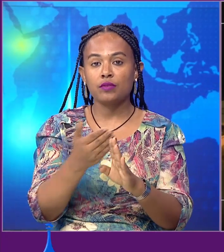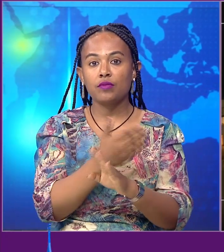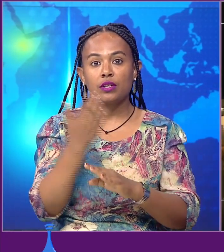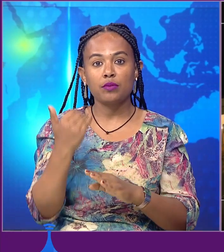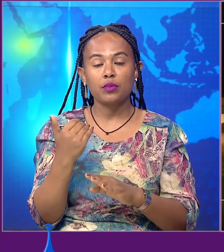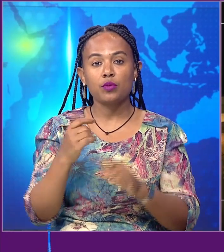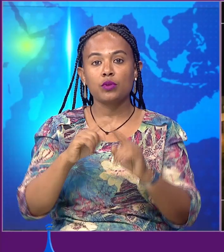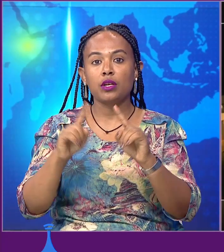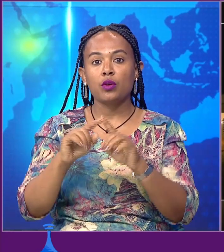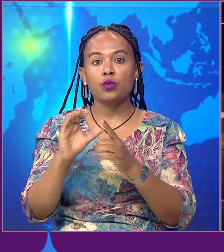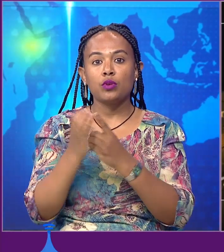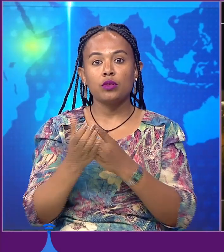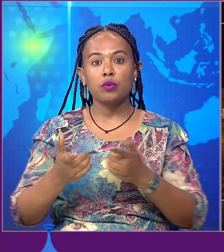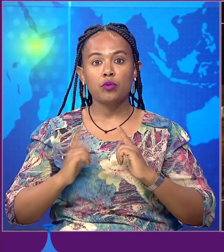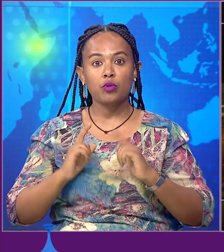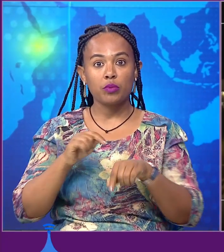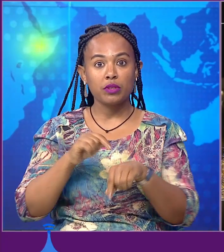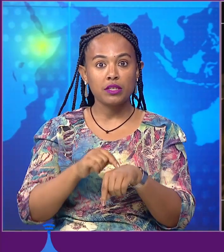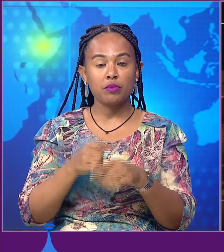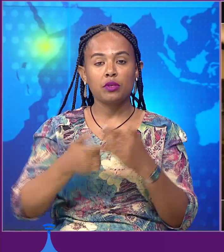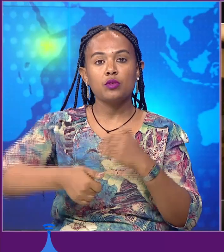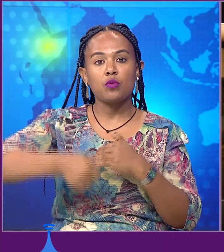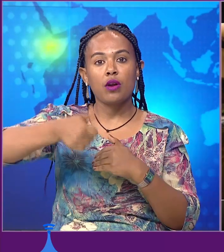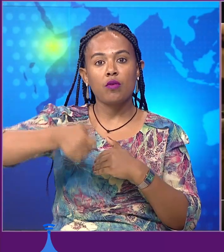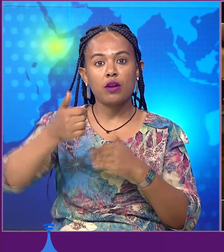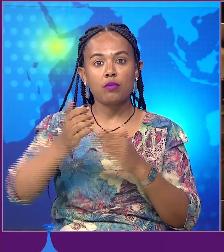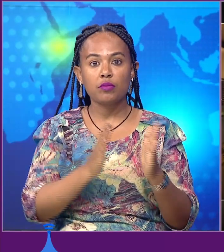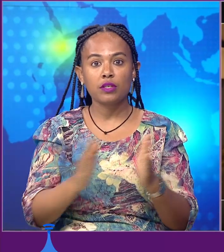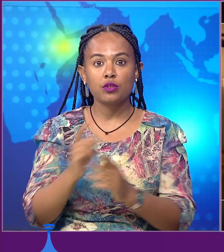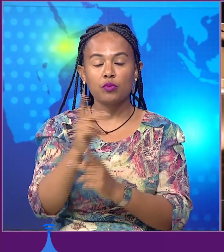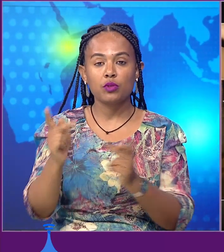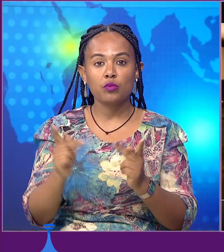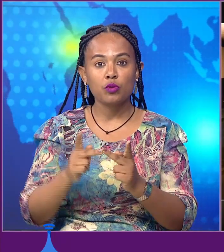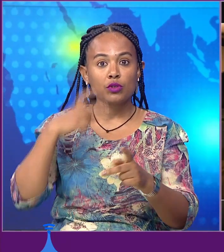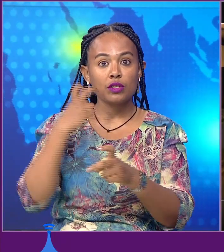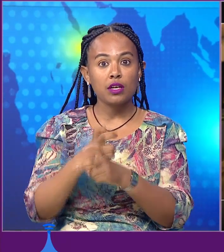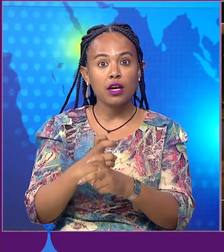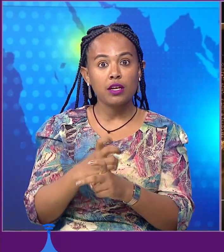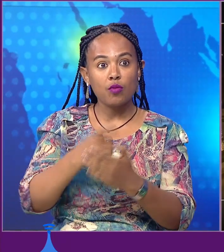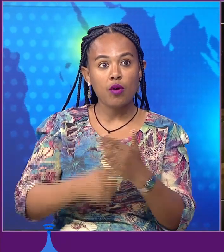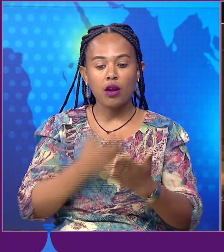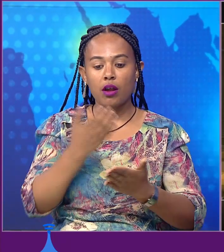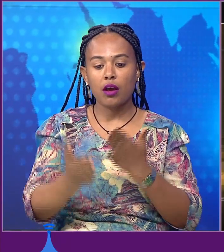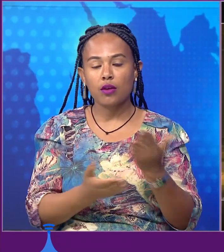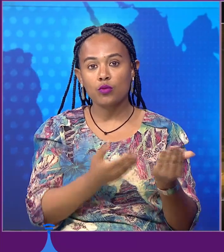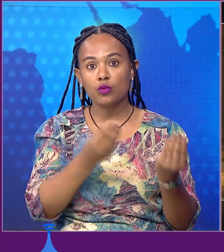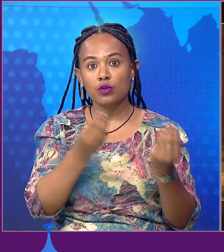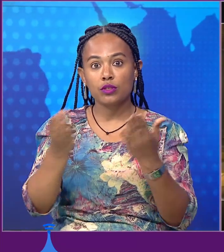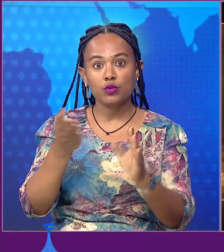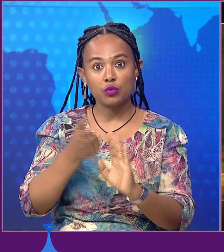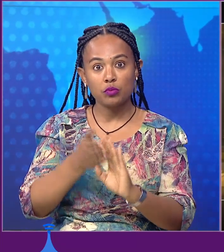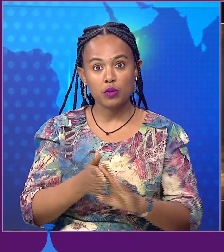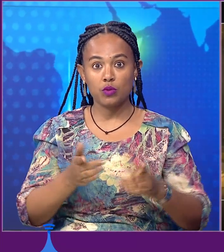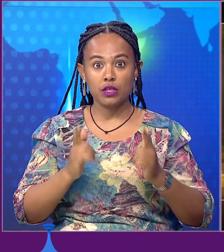ኩነት በሚኖሩበት ጊዜ በእነዚህ ዋና ዋና ኩነት በሚዘጋጅባቸው ቦታዎች የተጋነነ ዋጋ በአገልግሎት ሰጪዎች በኩል